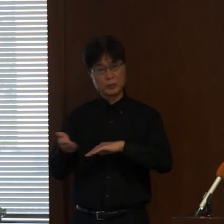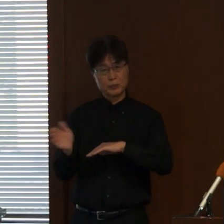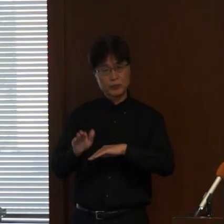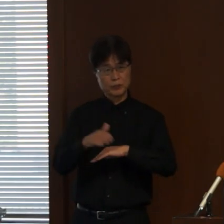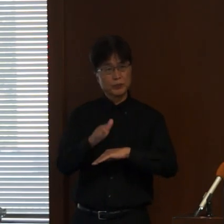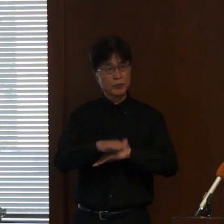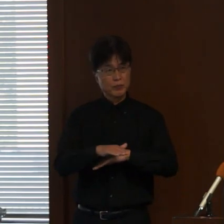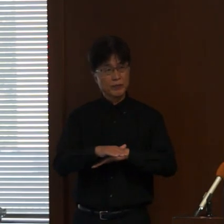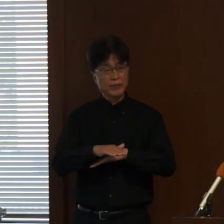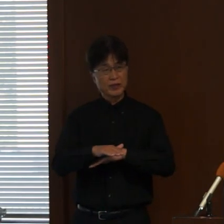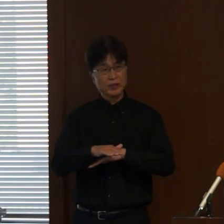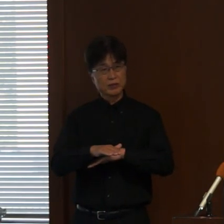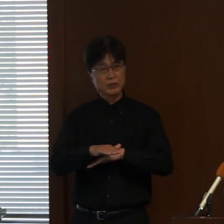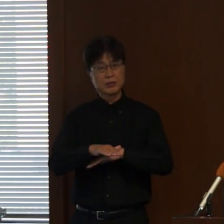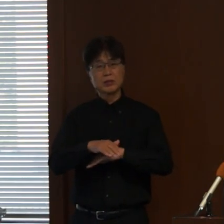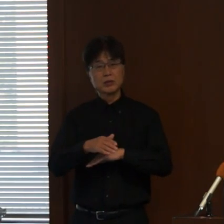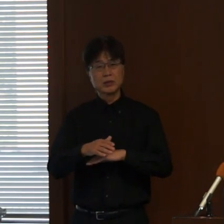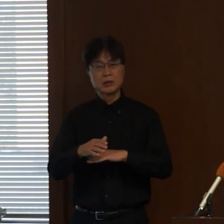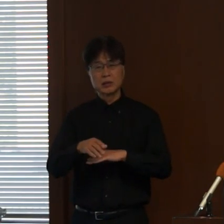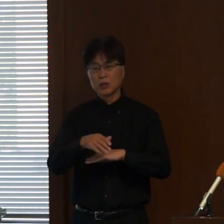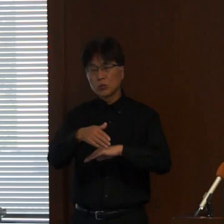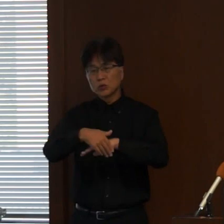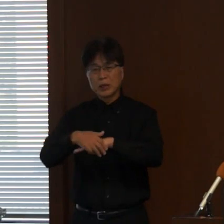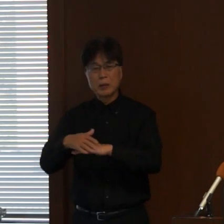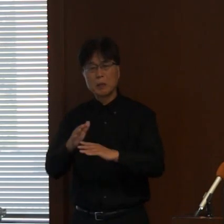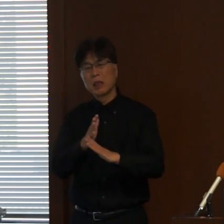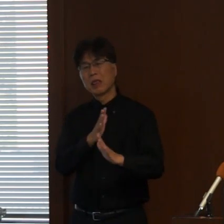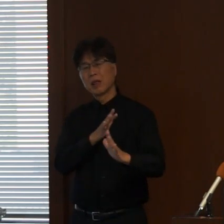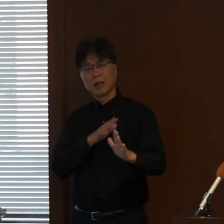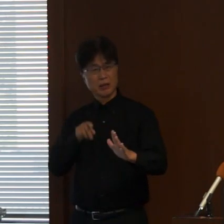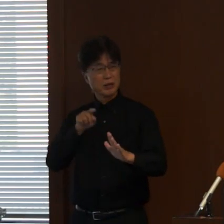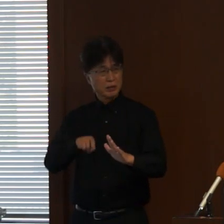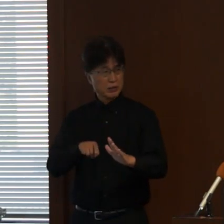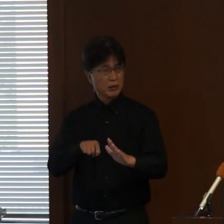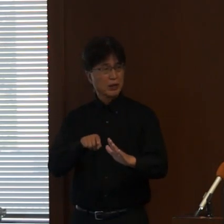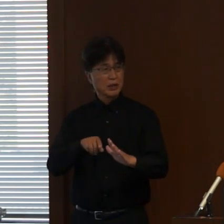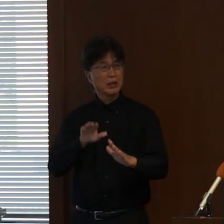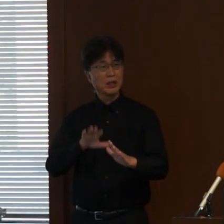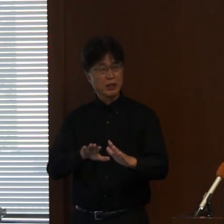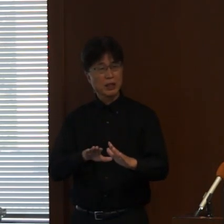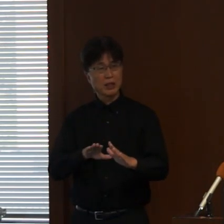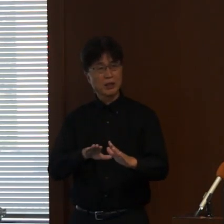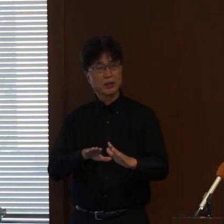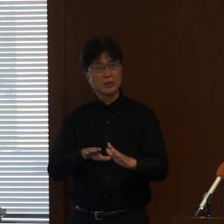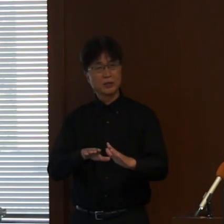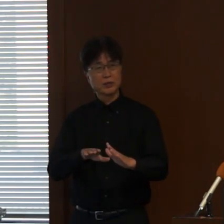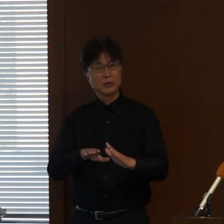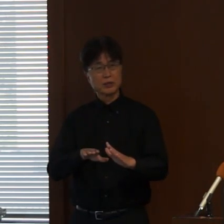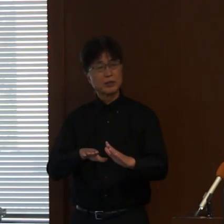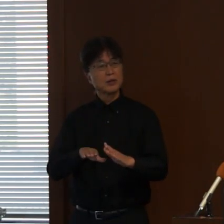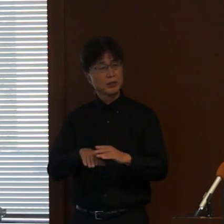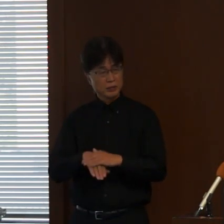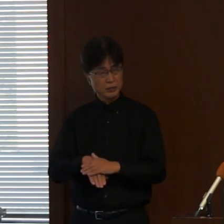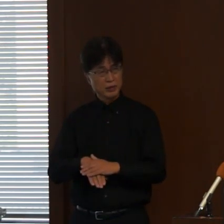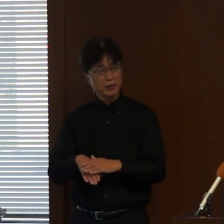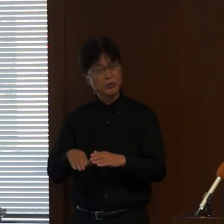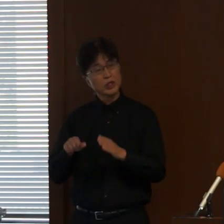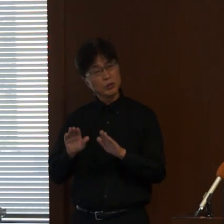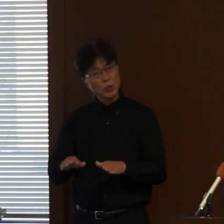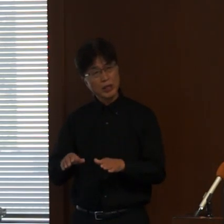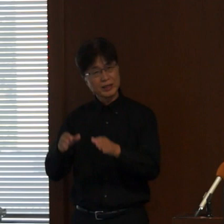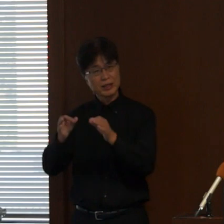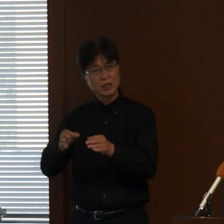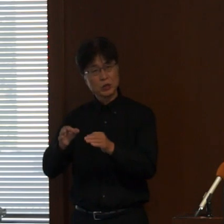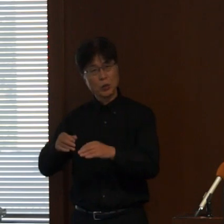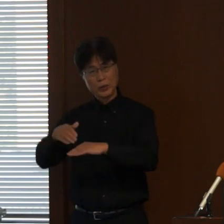大渋滞していたので、さまざまな銀行金融機関が今一生懸命やって窓